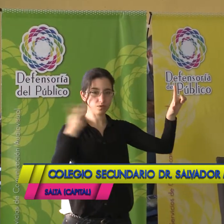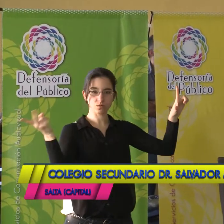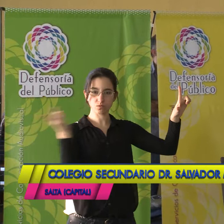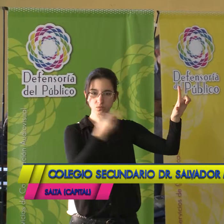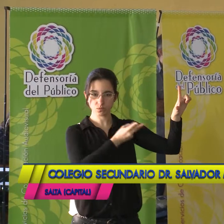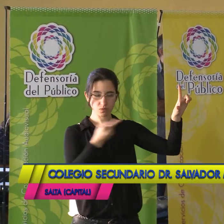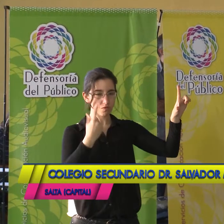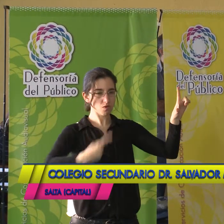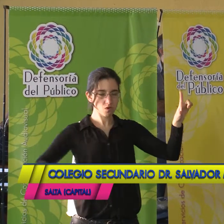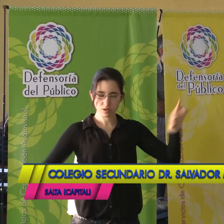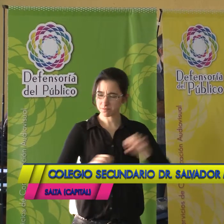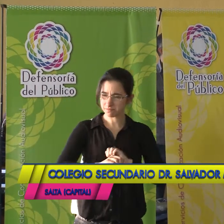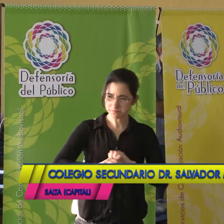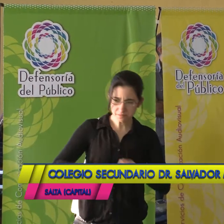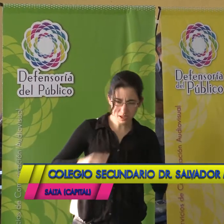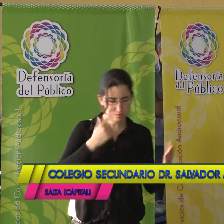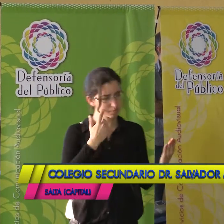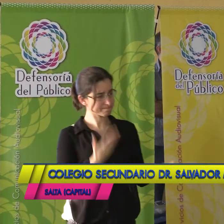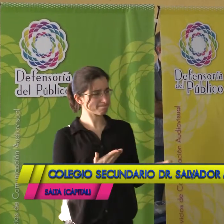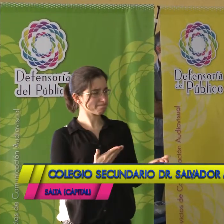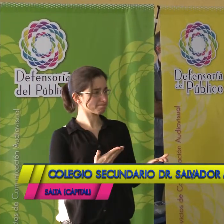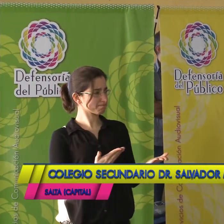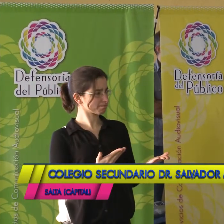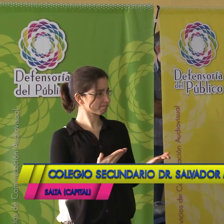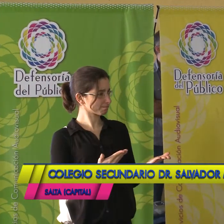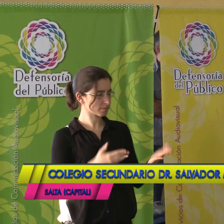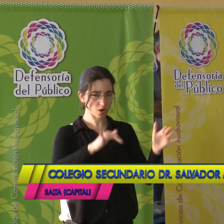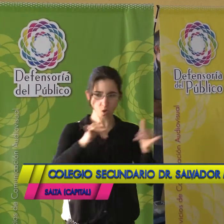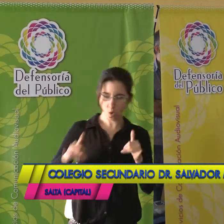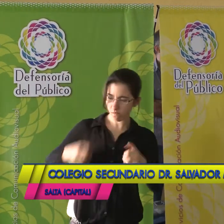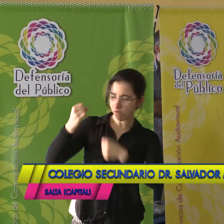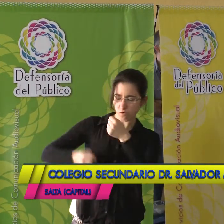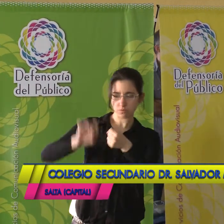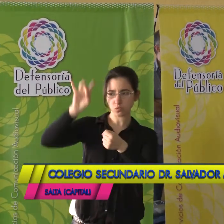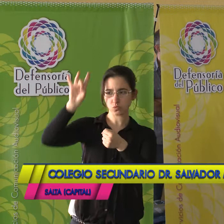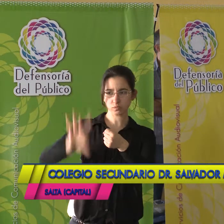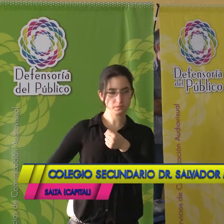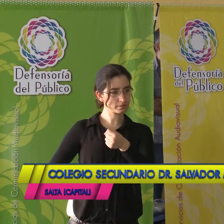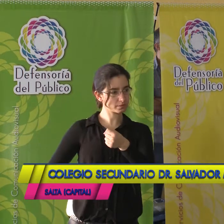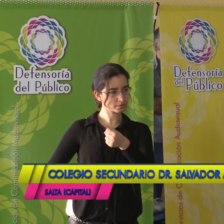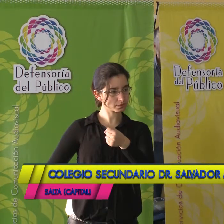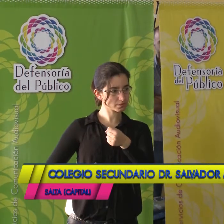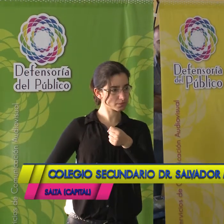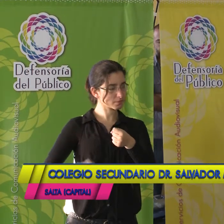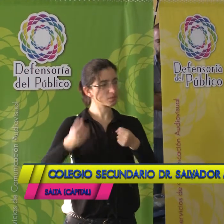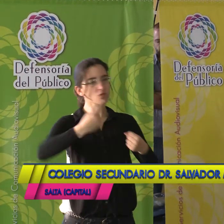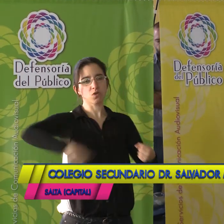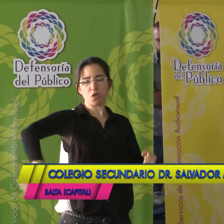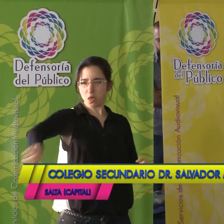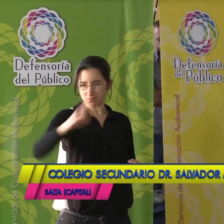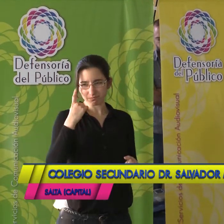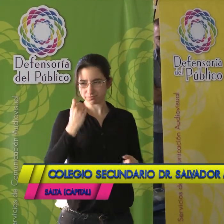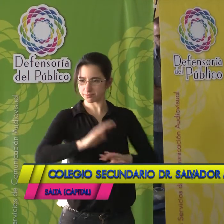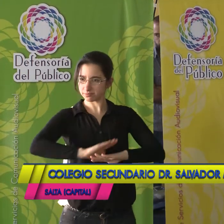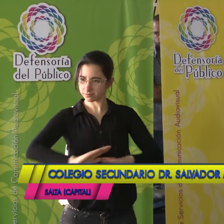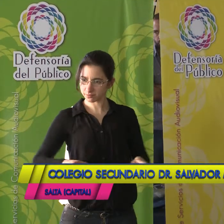cosas negativas de nosotros los jóvenes y la violencia solamente. como ustedes se dieron cuenta,